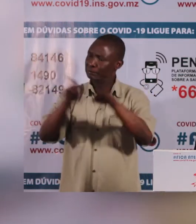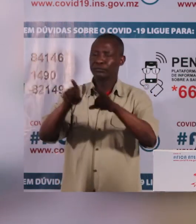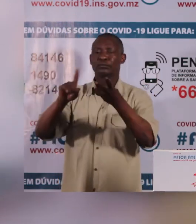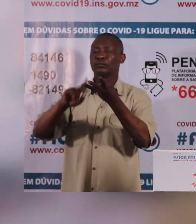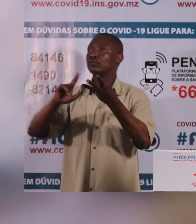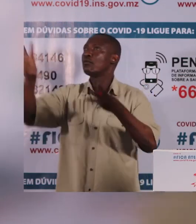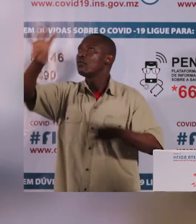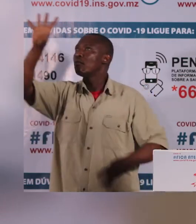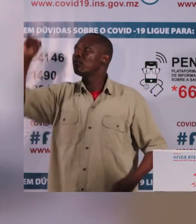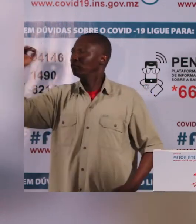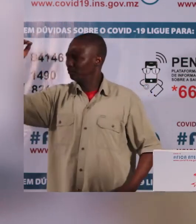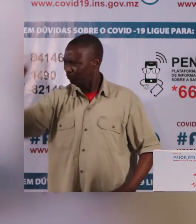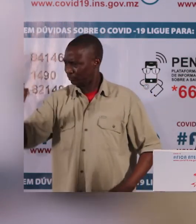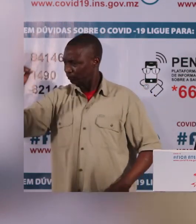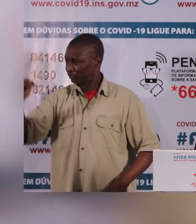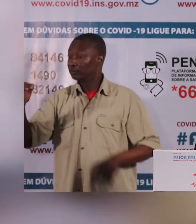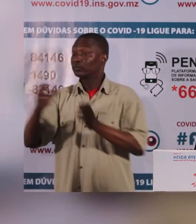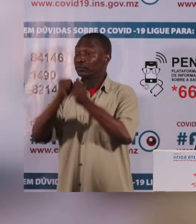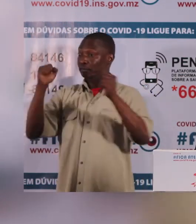atingido. A segunda